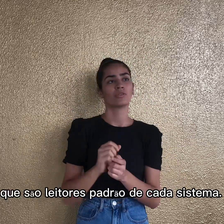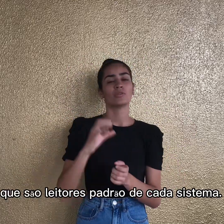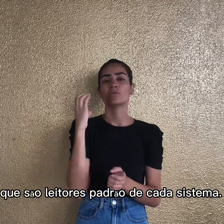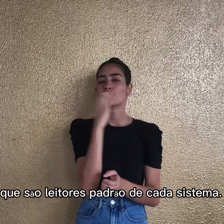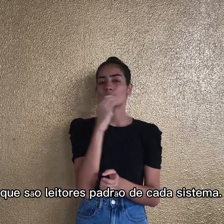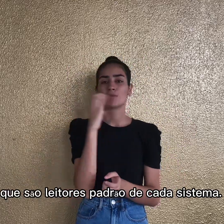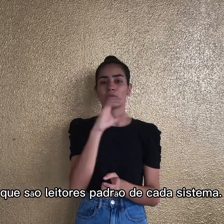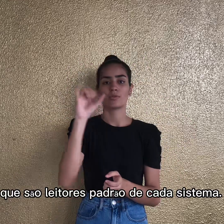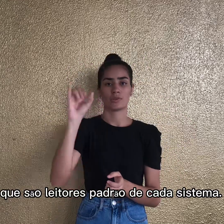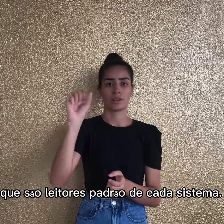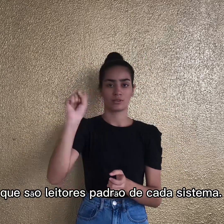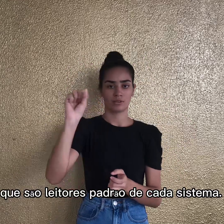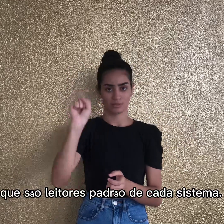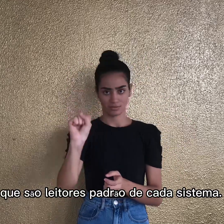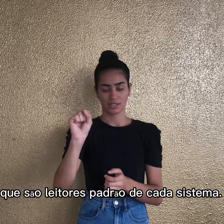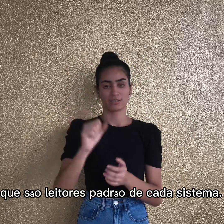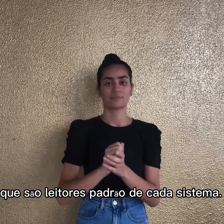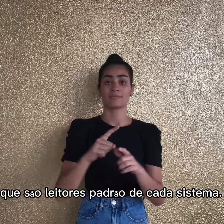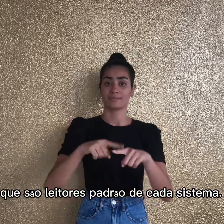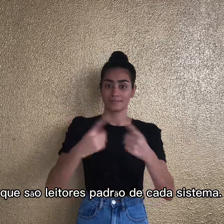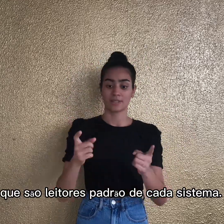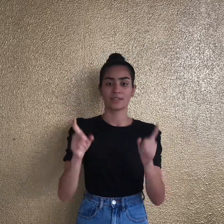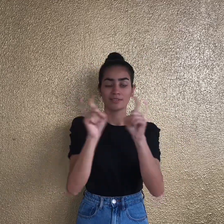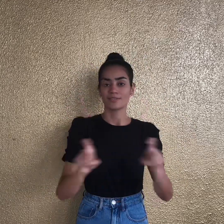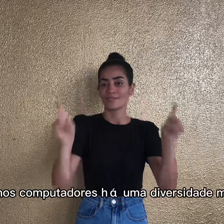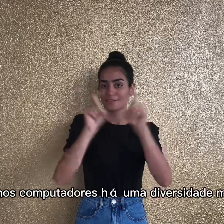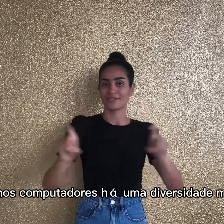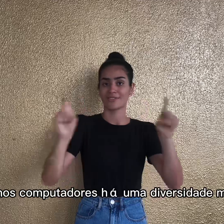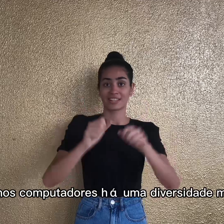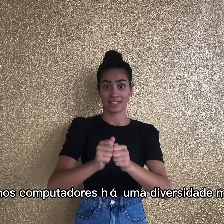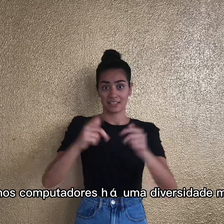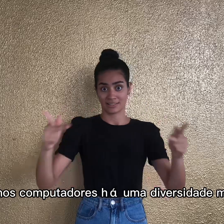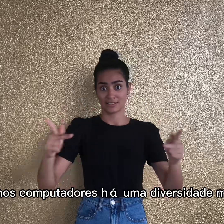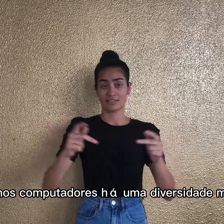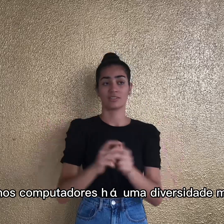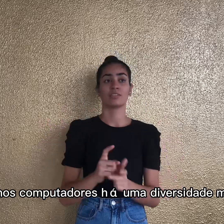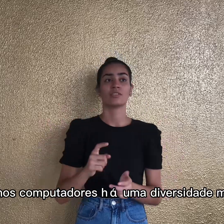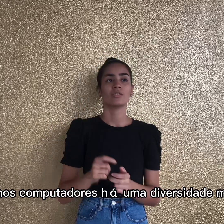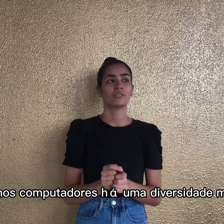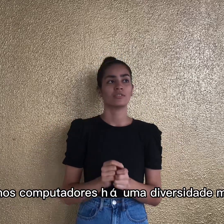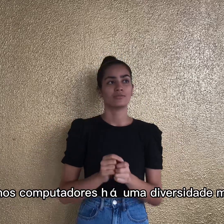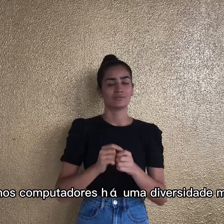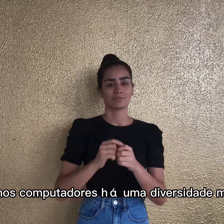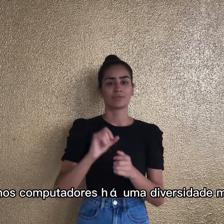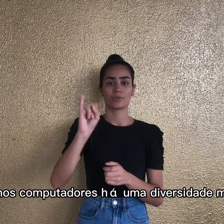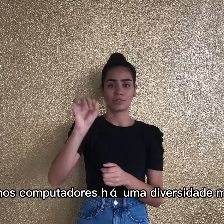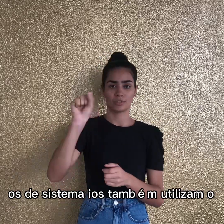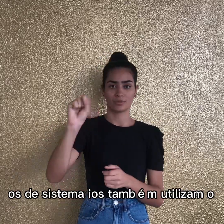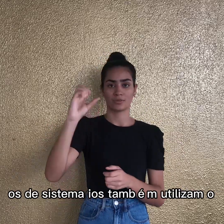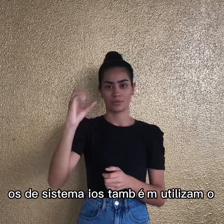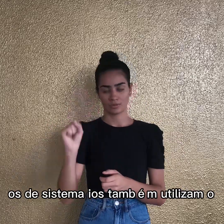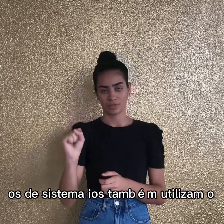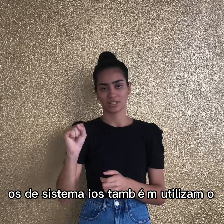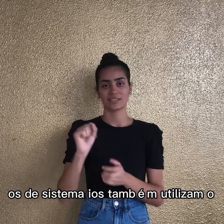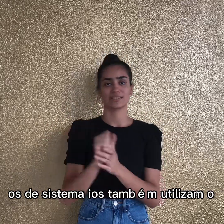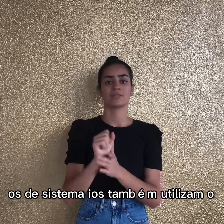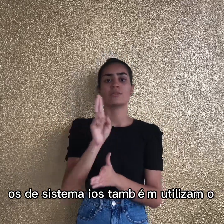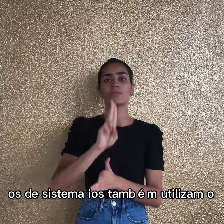que são leitores padrão de cada sistema. Já nos computadores, há uma diversidade maior. Os de sistema iOS